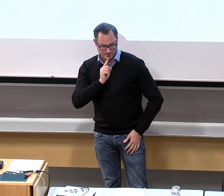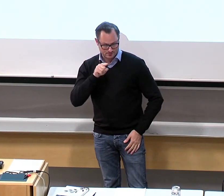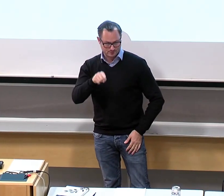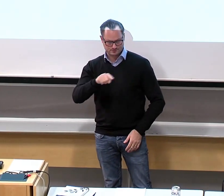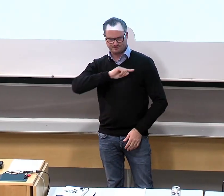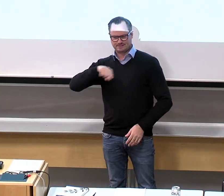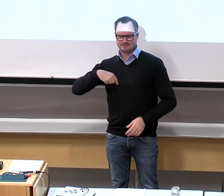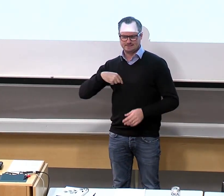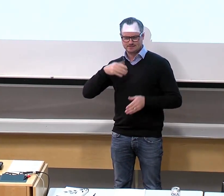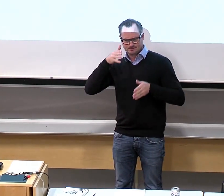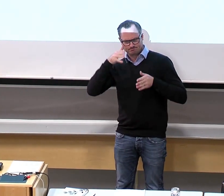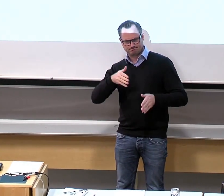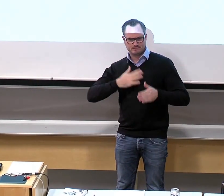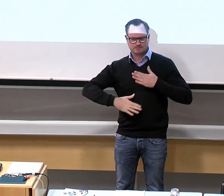då med svenska som andraspråk för döva.